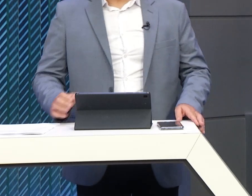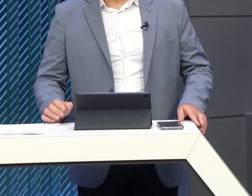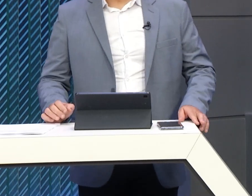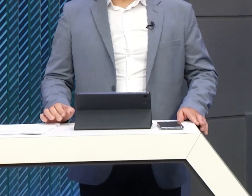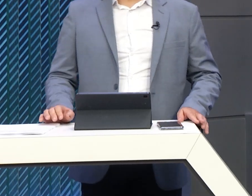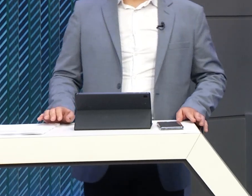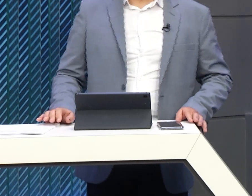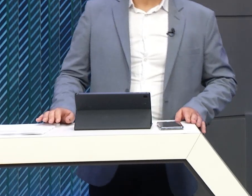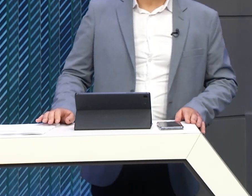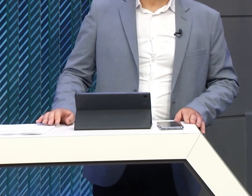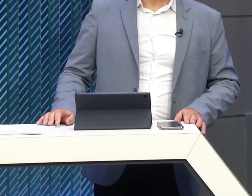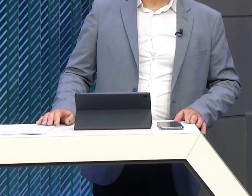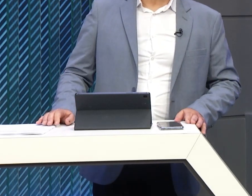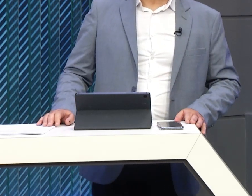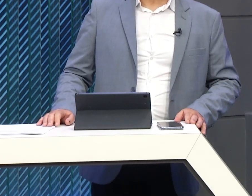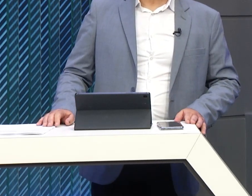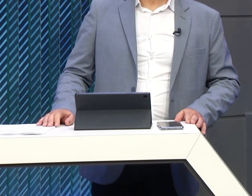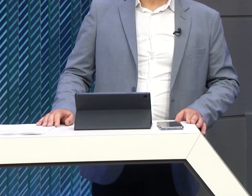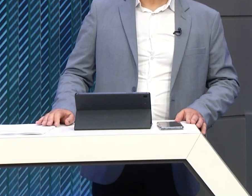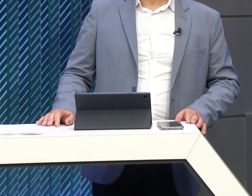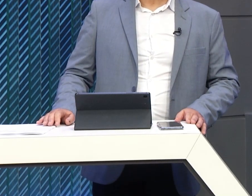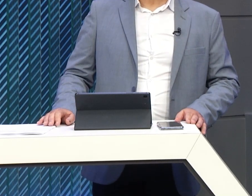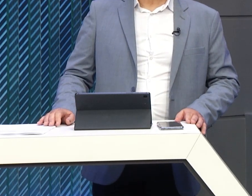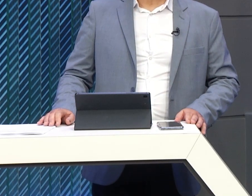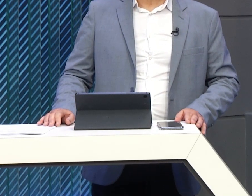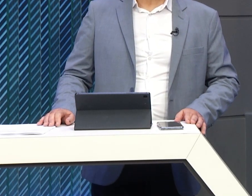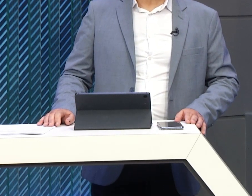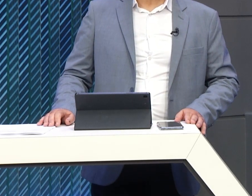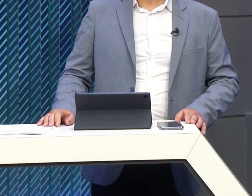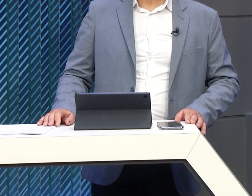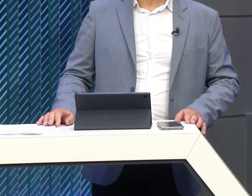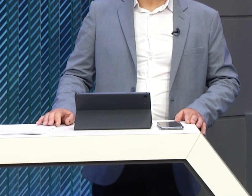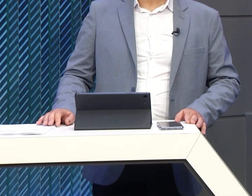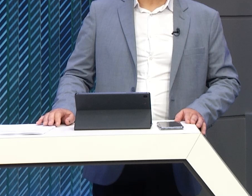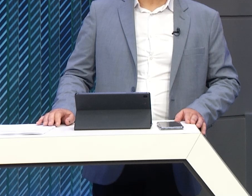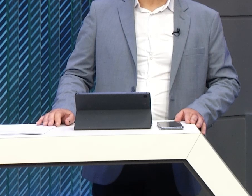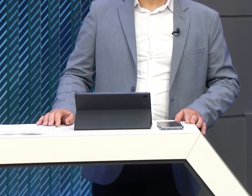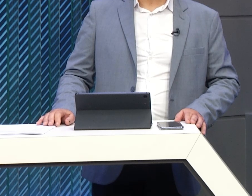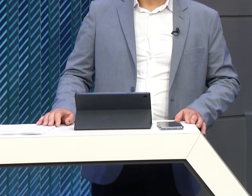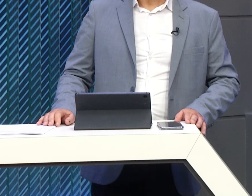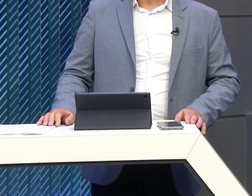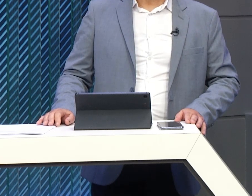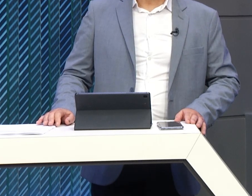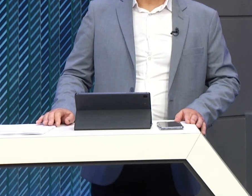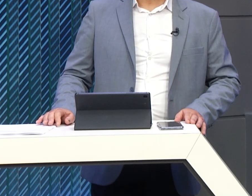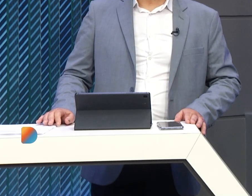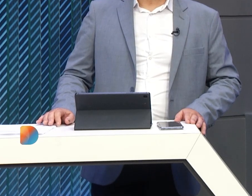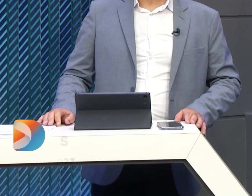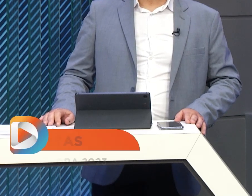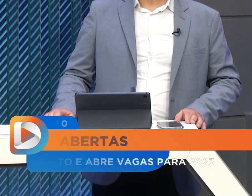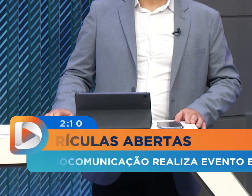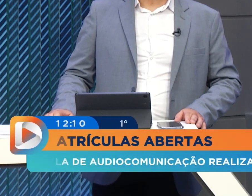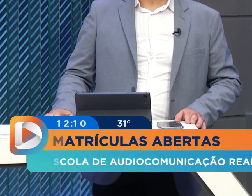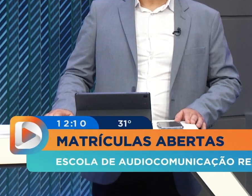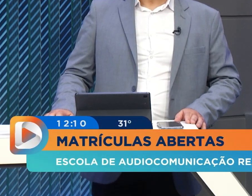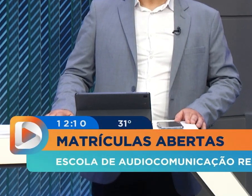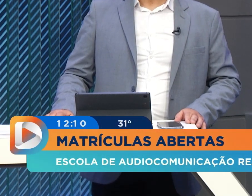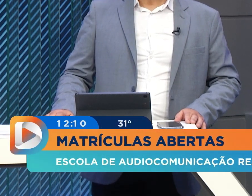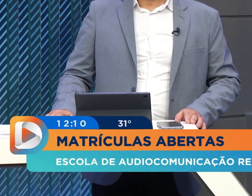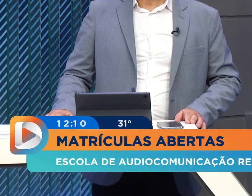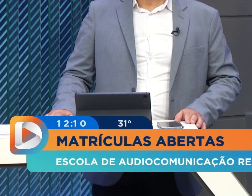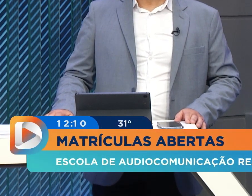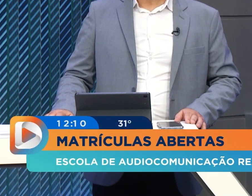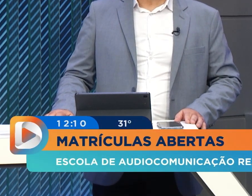Mudando de assunto, a Escola de Audiocomunicação de Campina Grande reuniu hoje alunos, pais e funcionários em uma manhã de atividades culturais